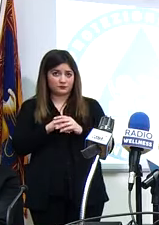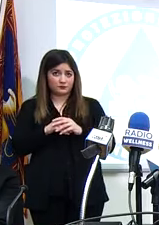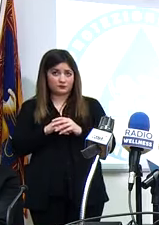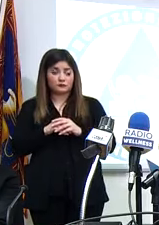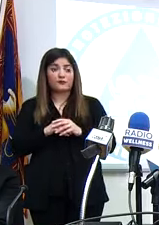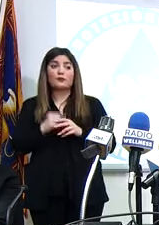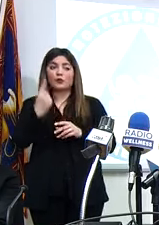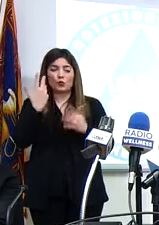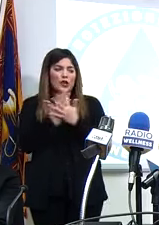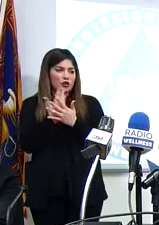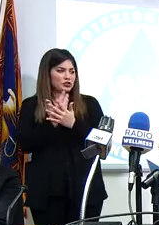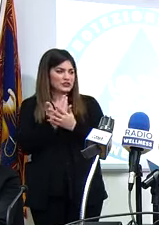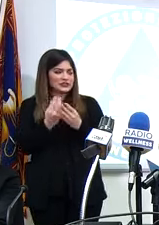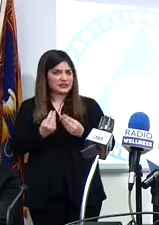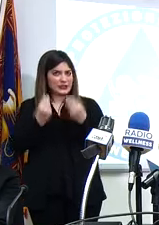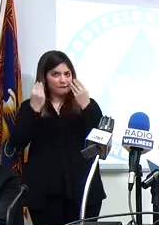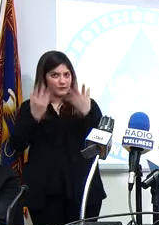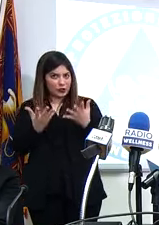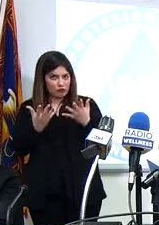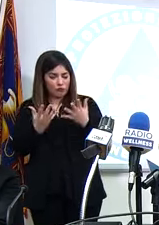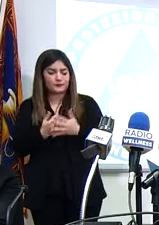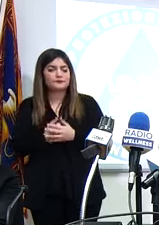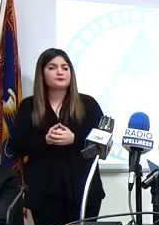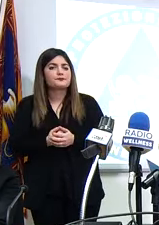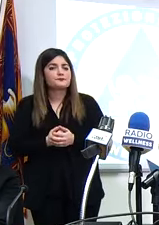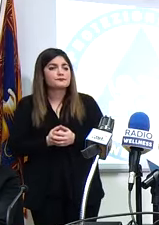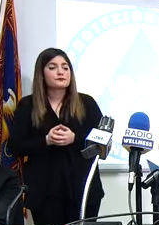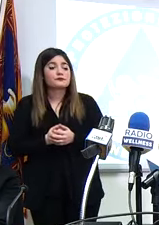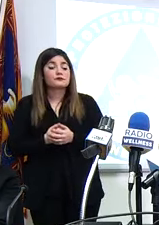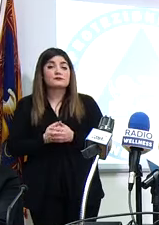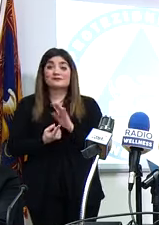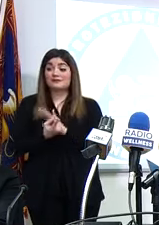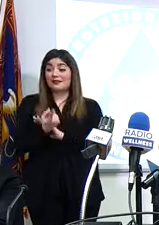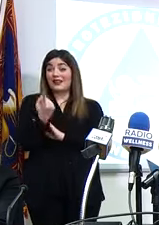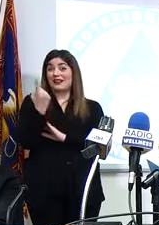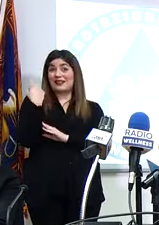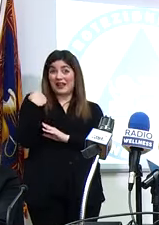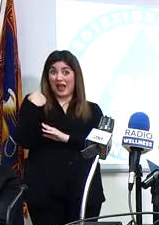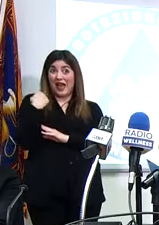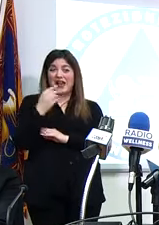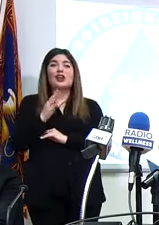cui l'avevo già comunicata, che ieri in Consiglio di